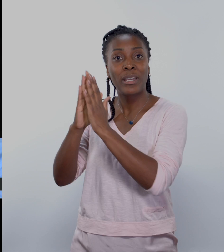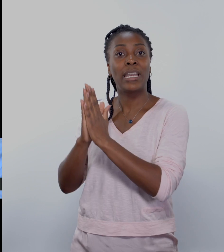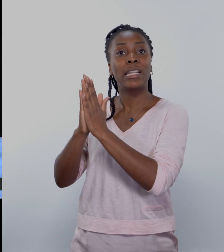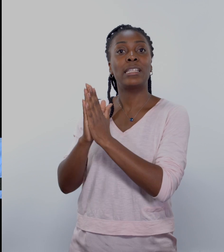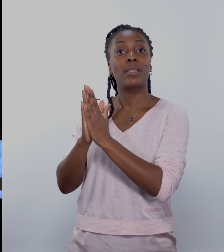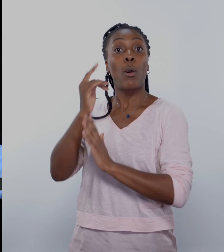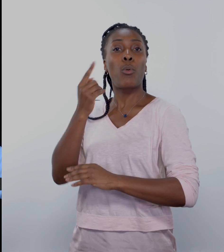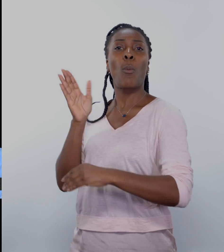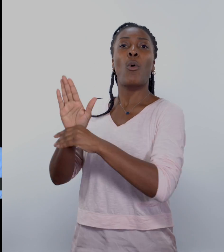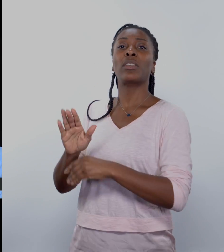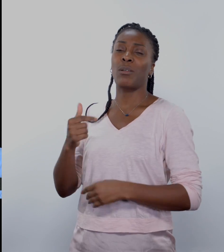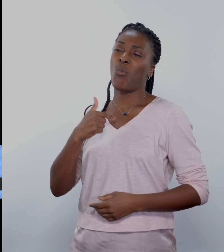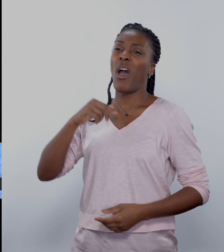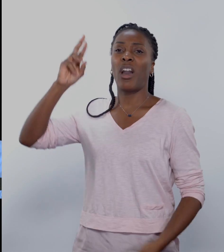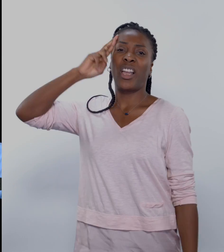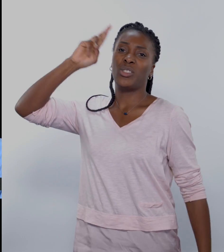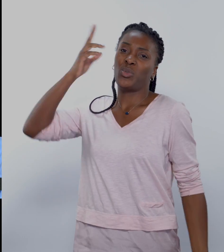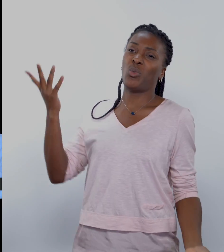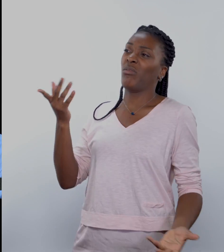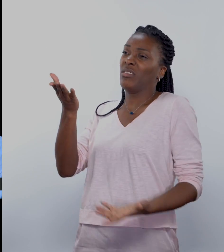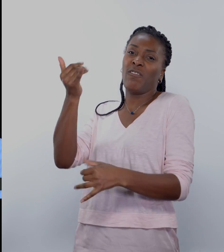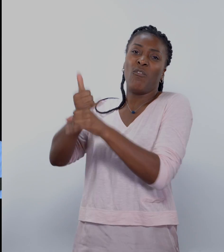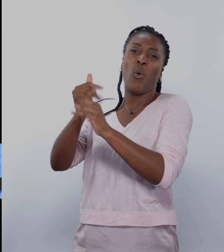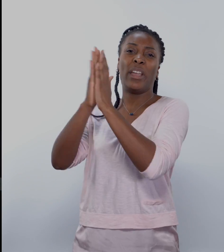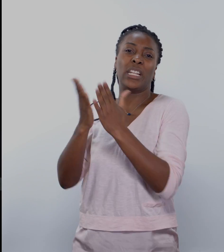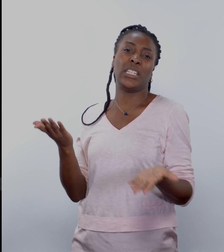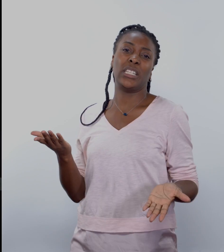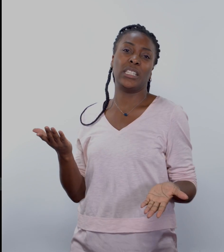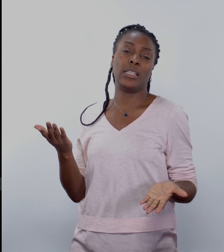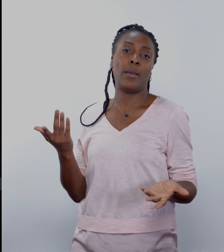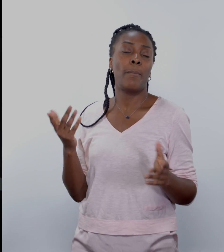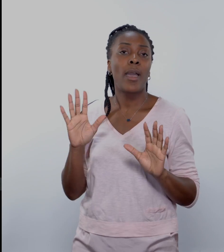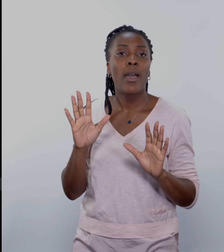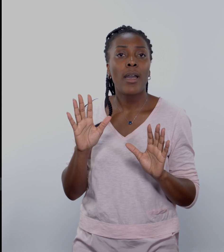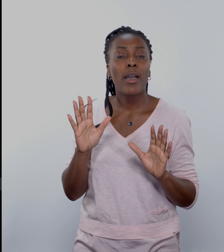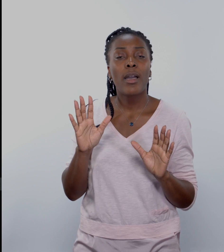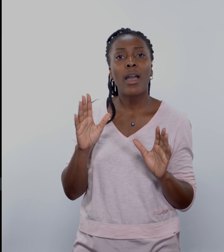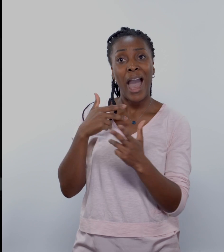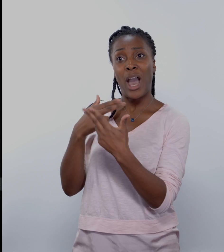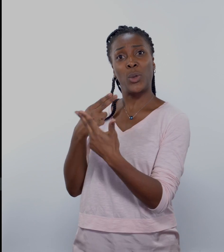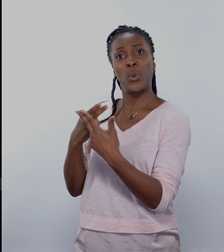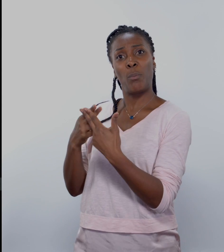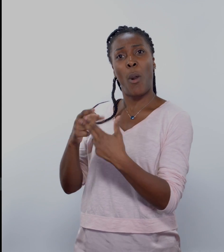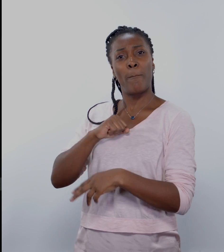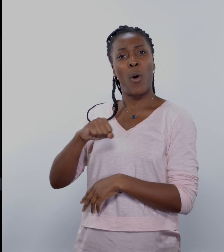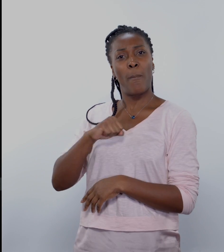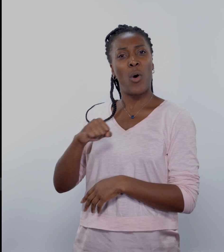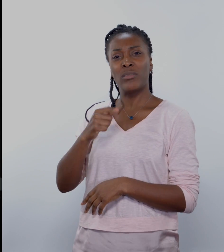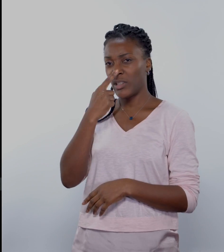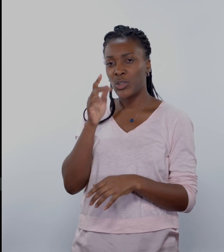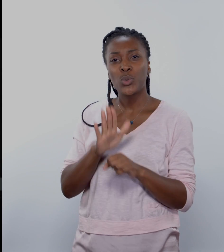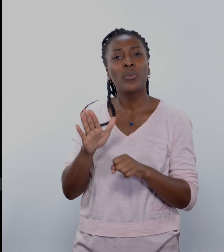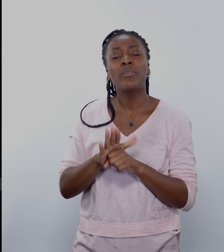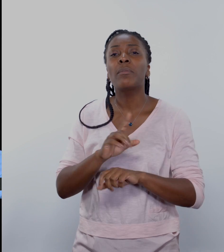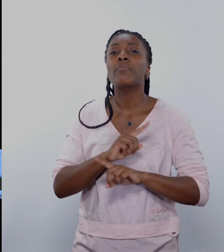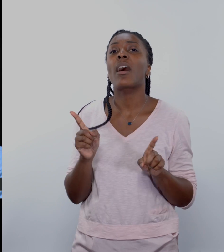pour défendre l'athéisme dans les églises elles-mêmes. Mais au bout d'un an, j'ai réalisé que les arguments, ça suffisait pas, il fallait aller plus